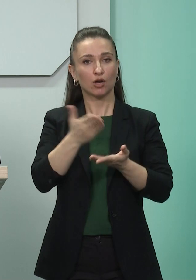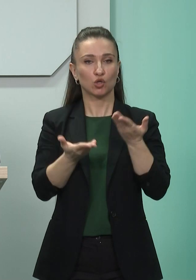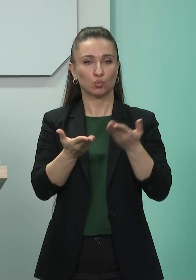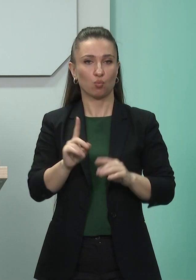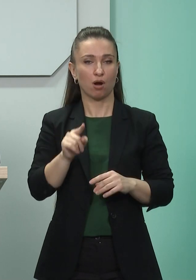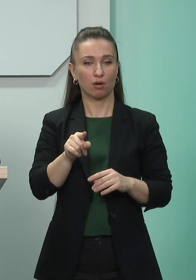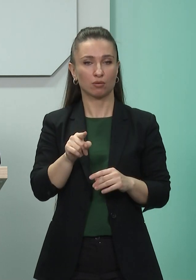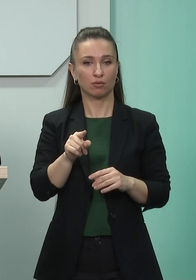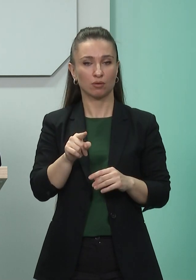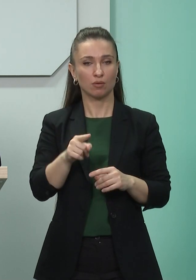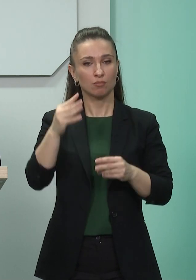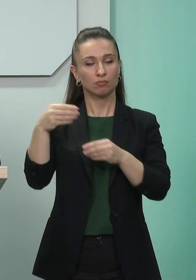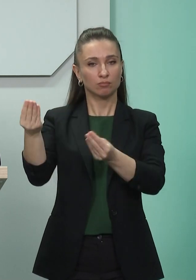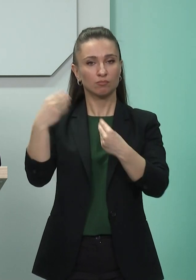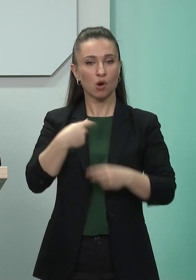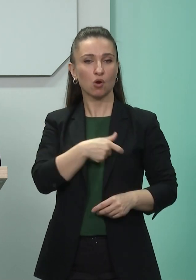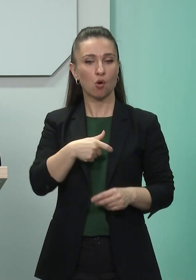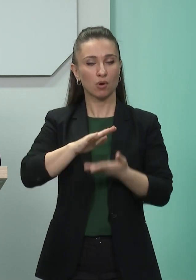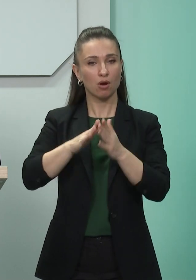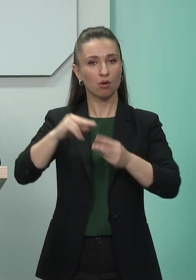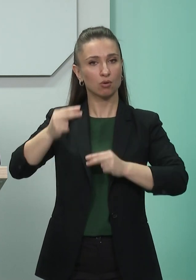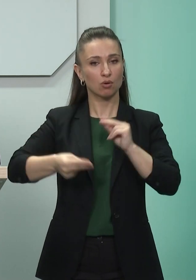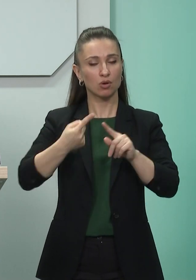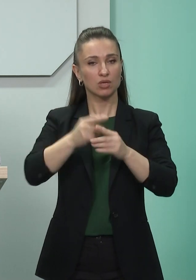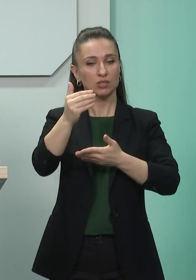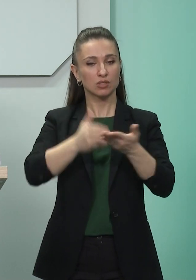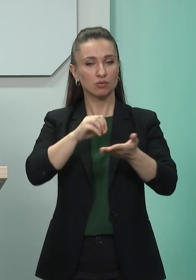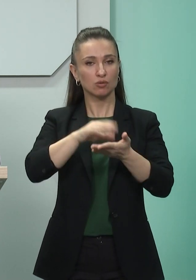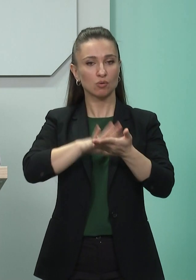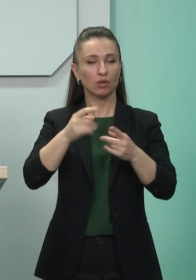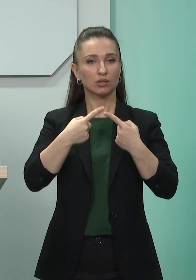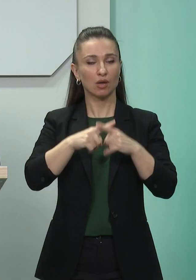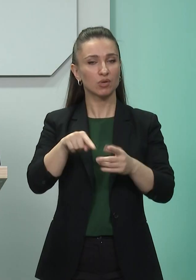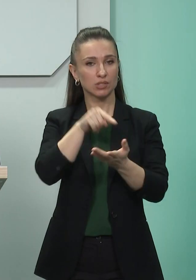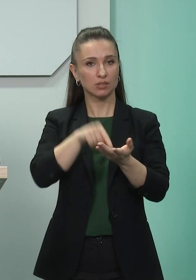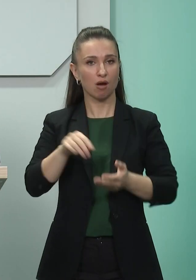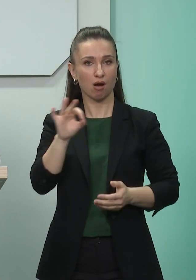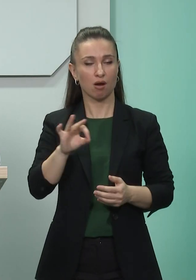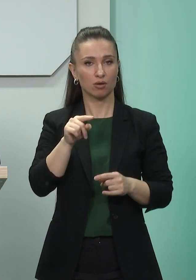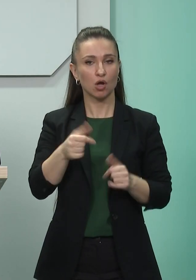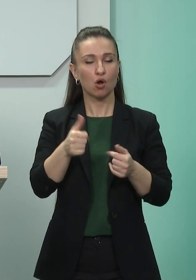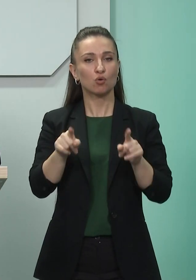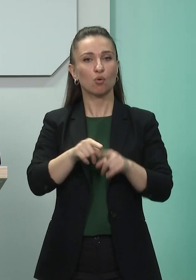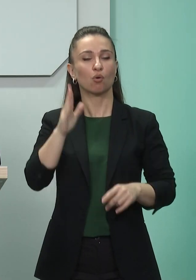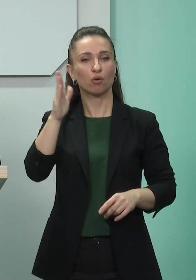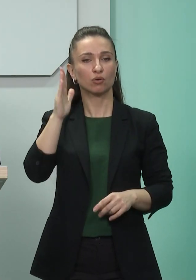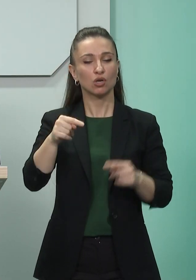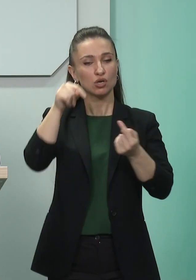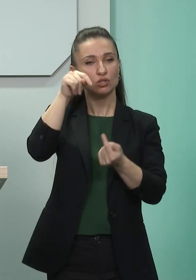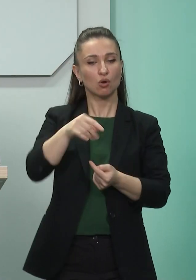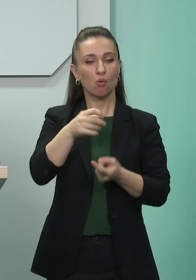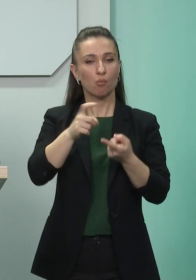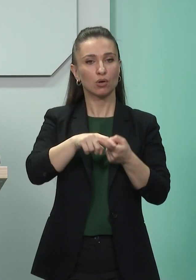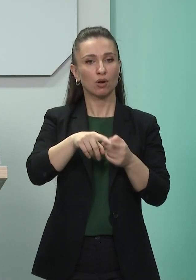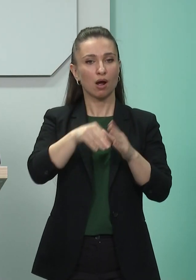არა მომწოდებელ კომპანიასთან კონტრაქტი სიების ჩაწერის ტექნოლოგიურ საკითხებს, როგორ იქნება შესაბამის